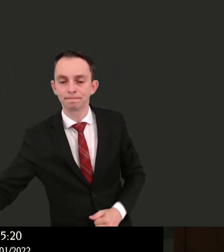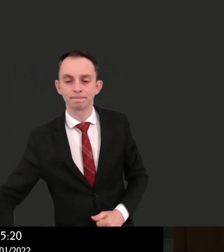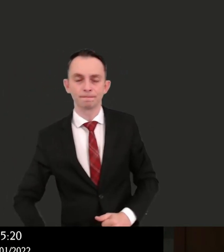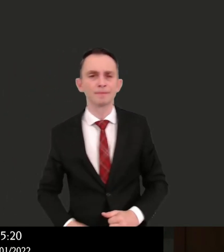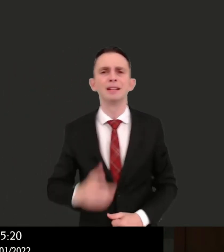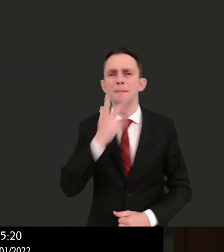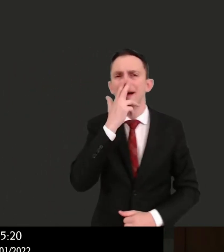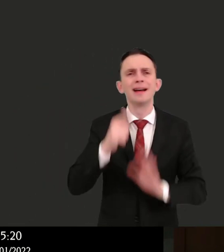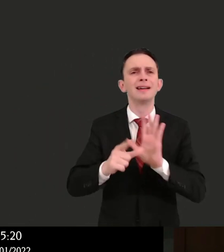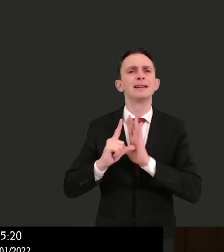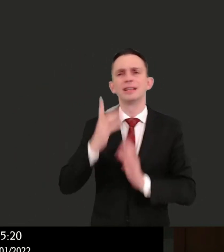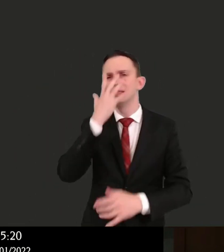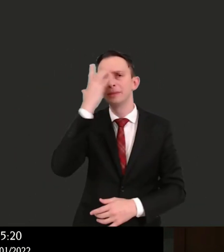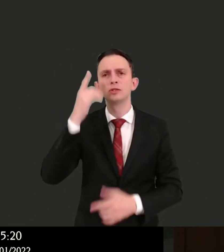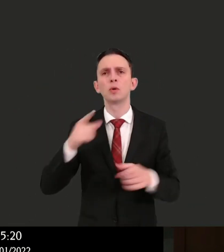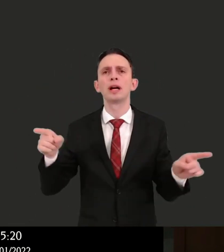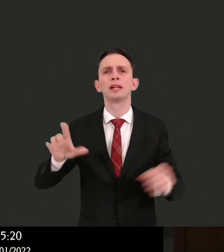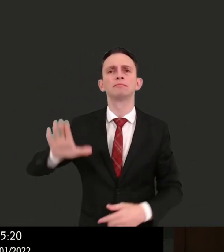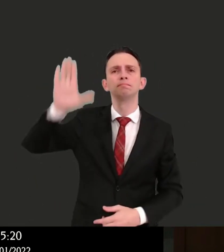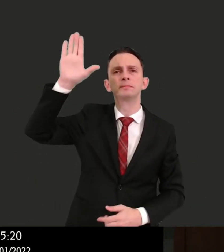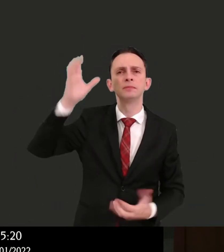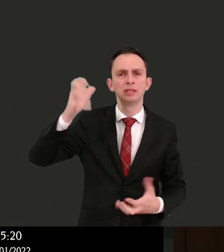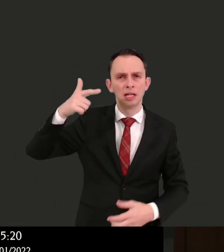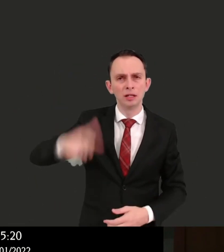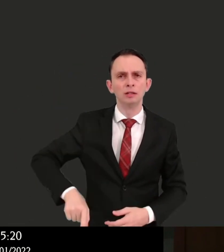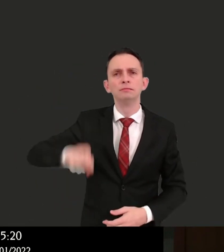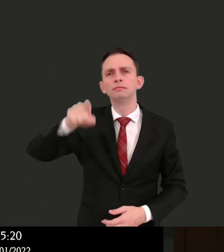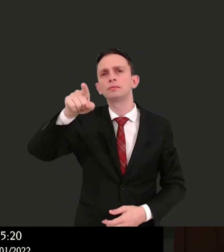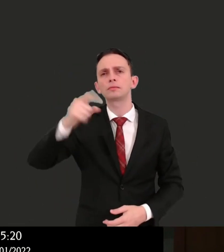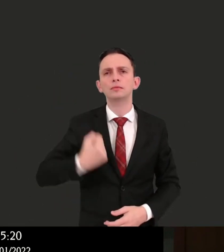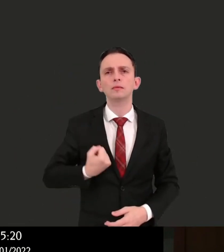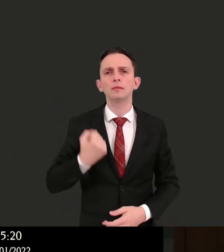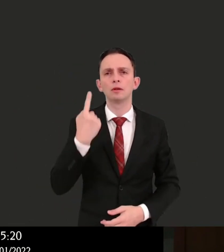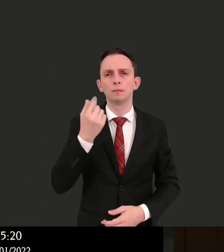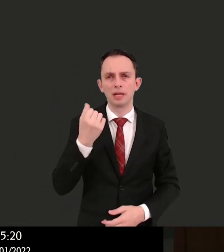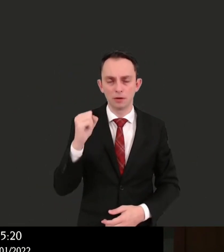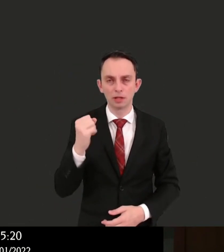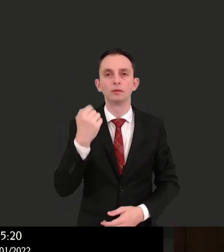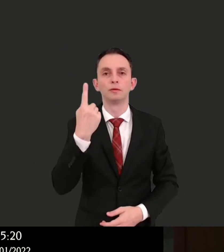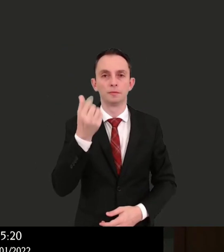Alguém havia chamado um cântico, por gentileza, quiser, querendo repetir? 168?